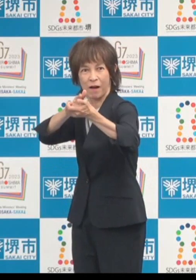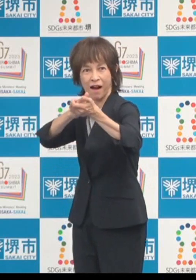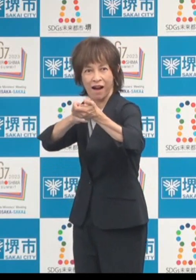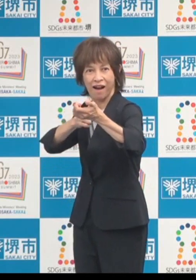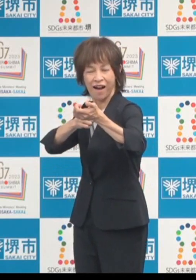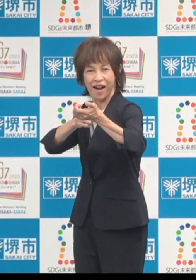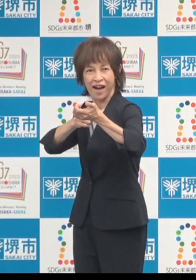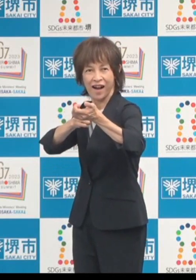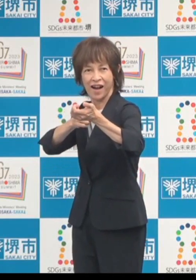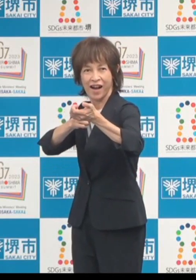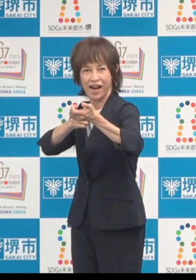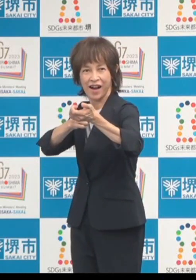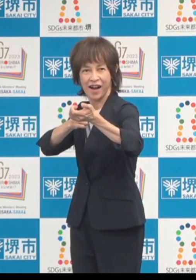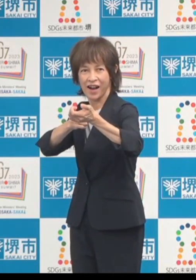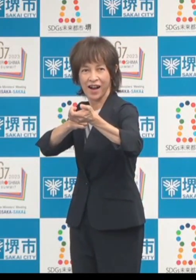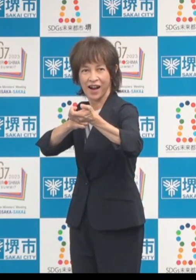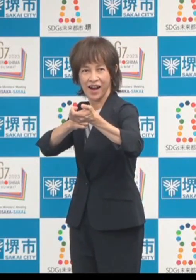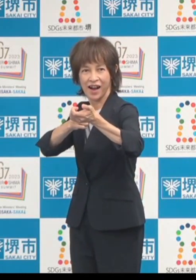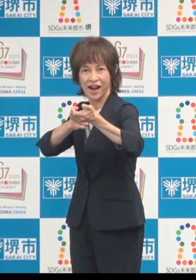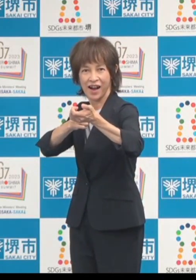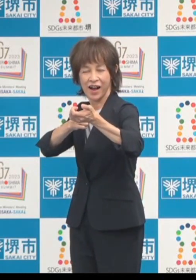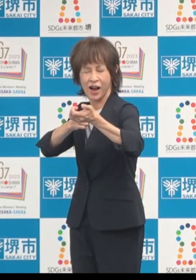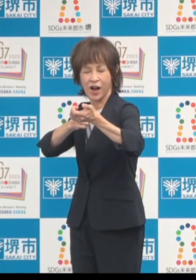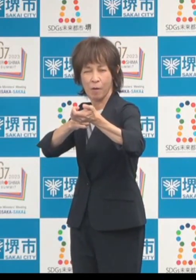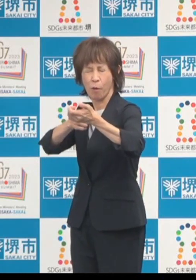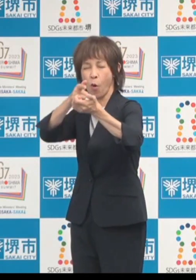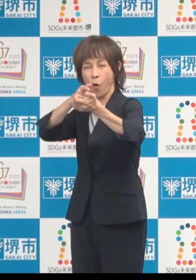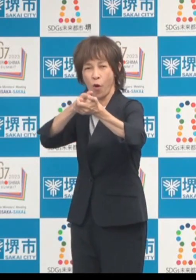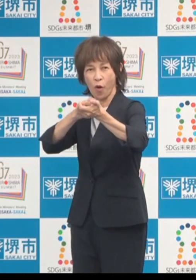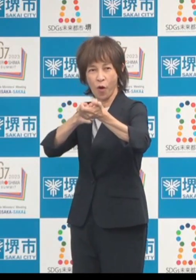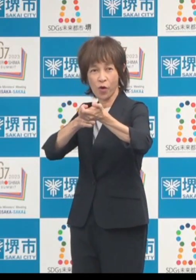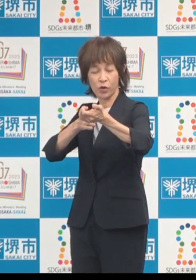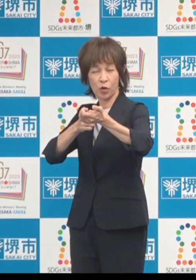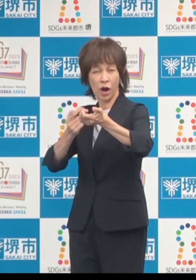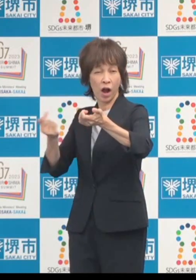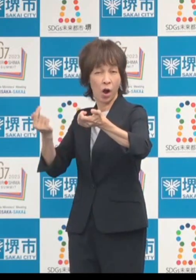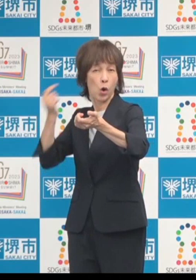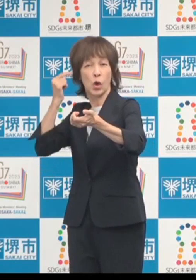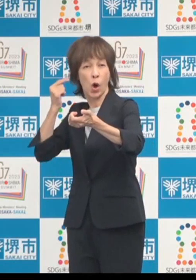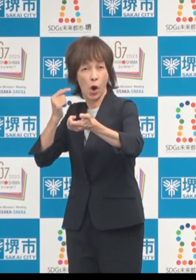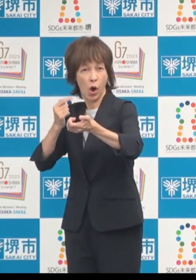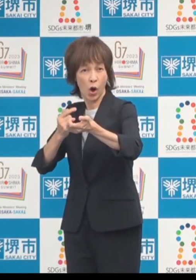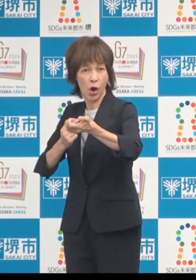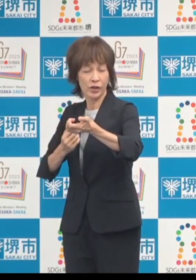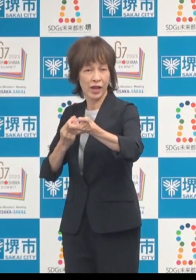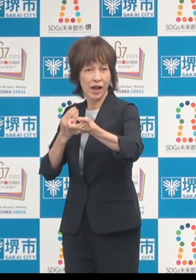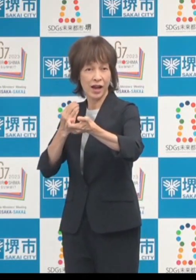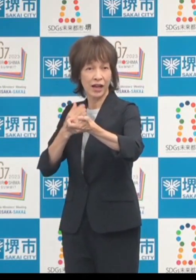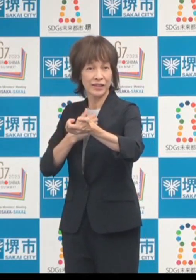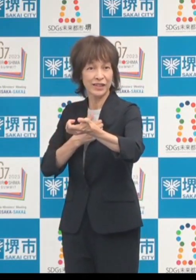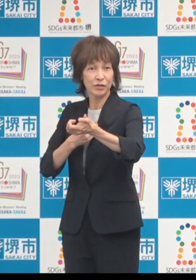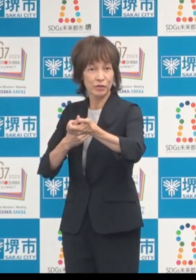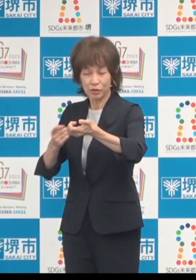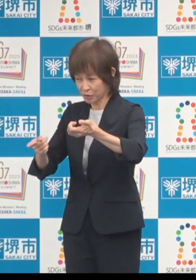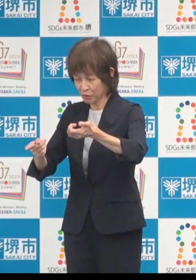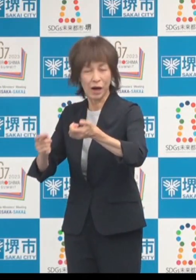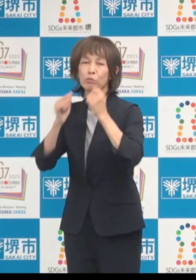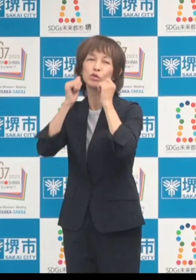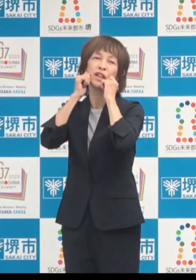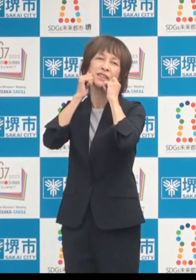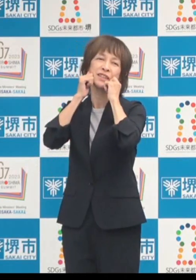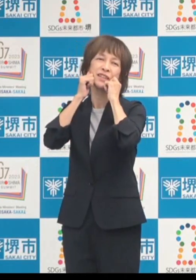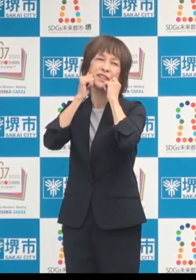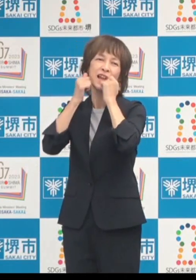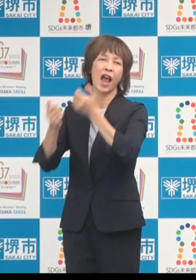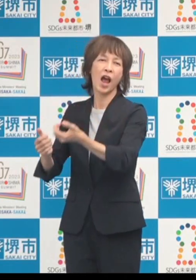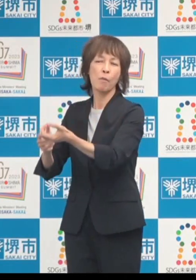撃の反動とか音とかそういうのを感じるっていうのは施設では難しい